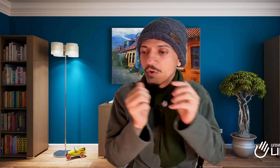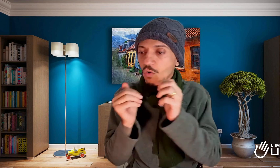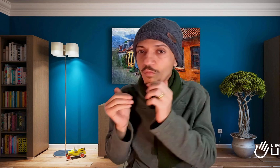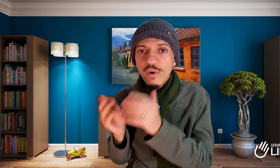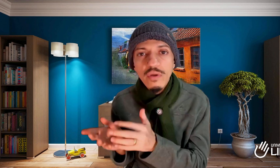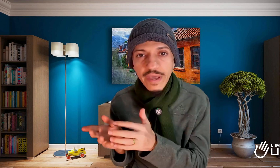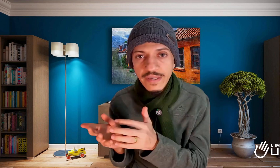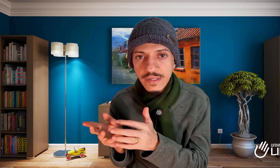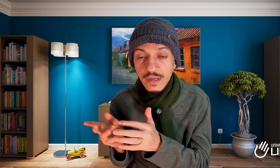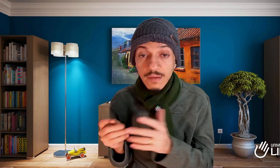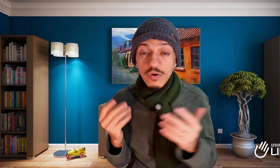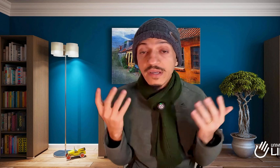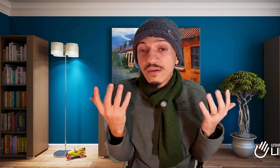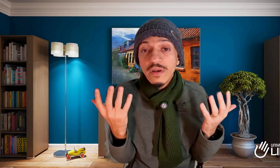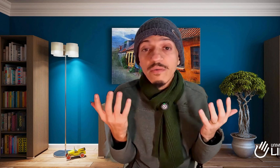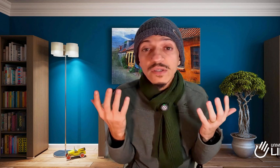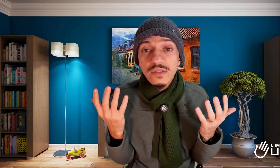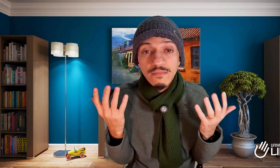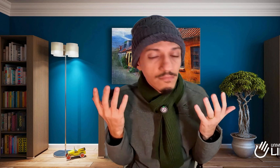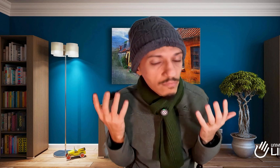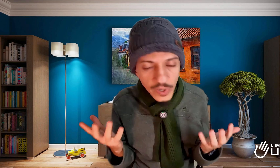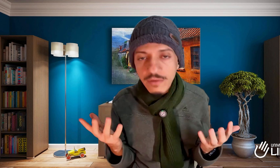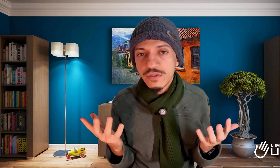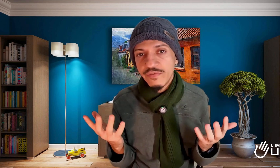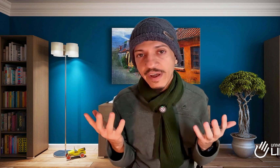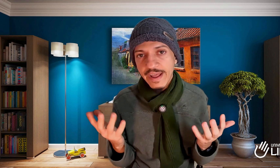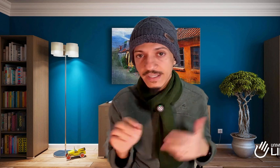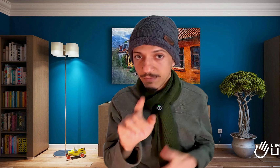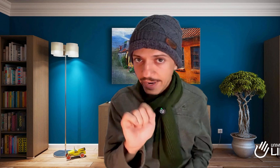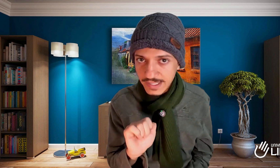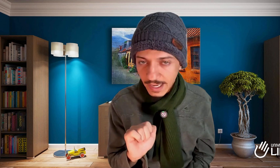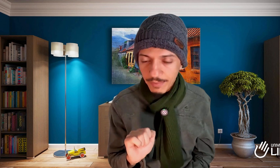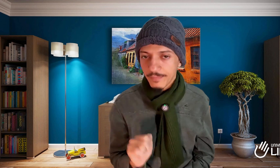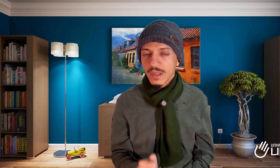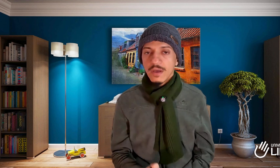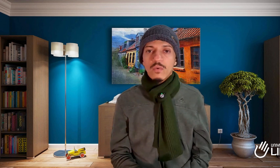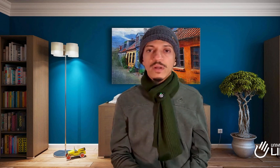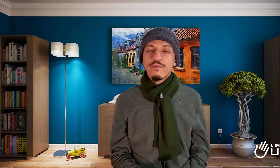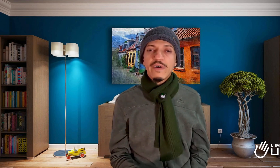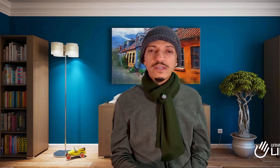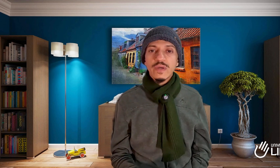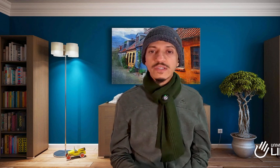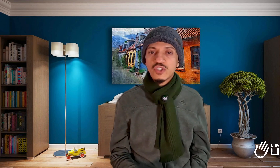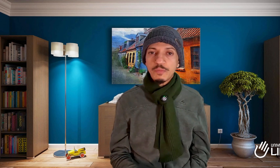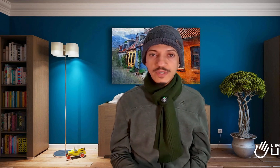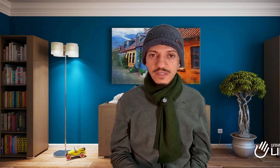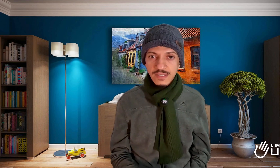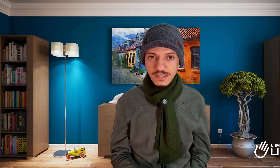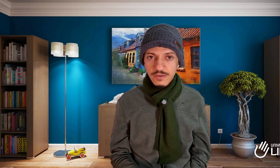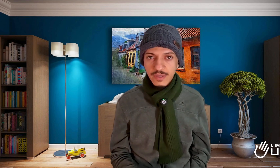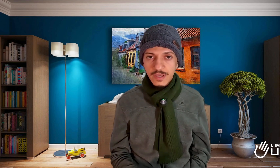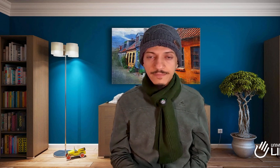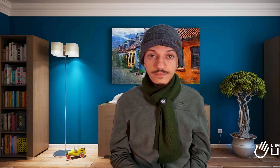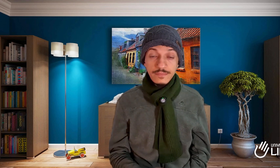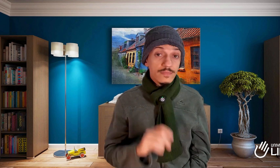o português, porque são línguas muito diferentes. Por exemplo, quando eu faço esse tipo de sinalização aqui,